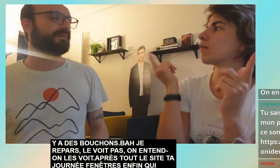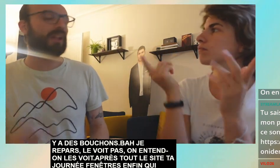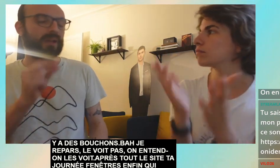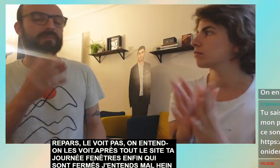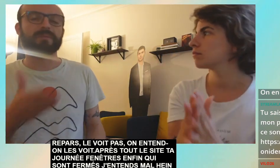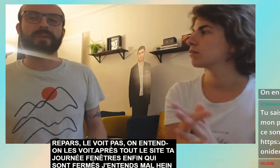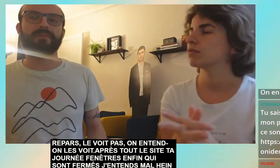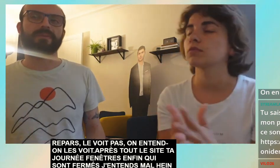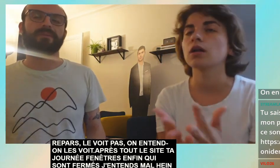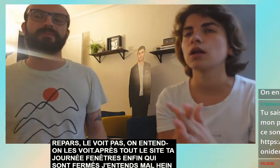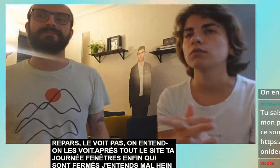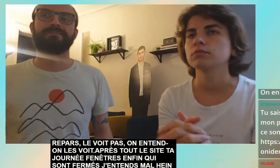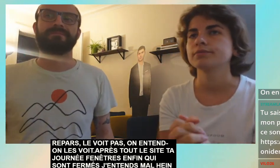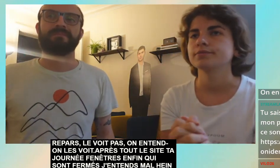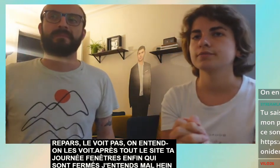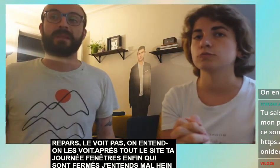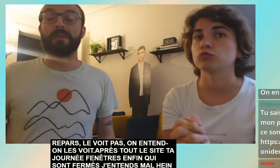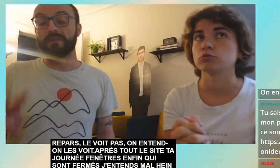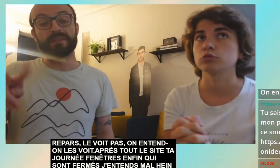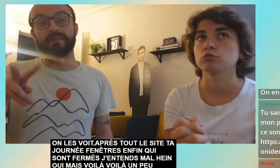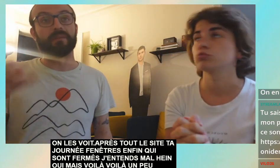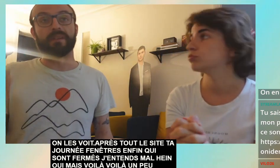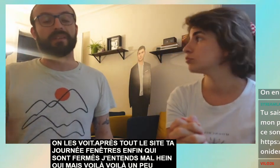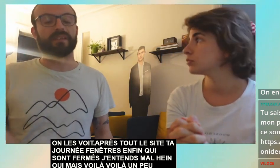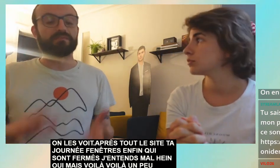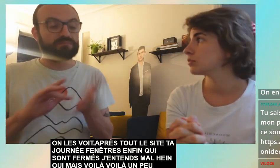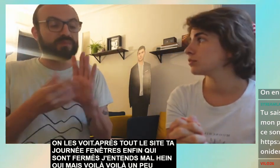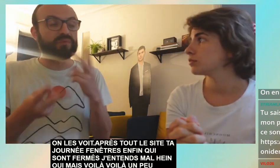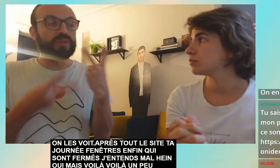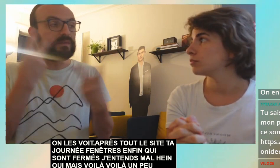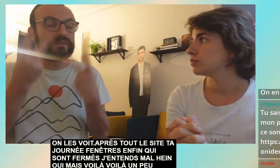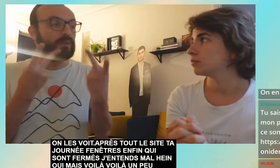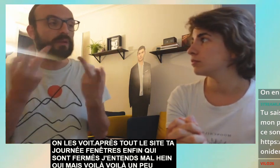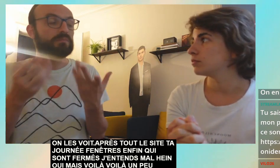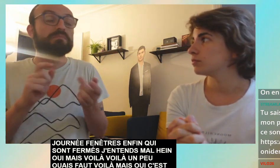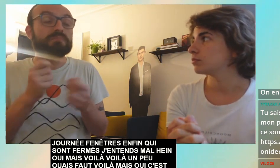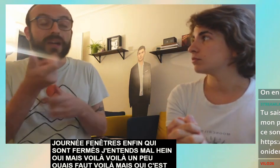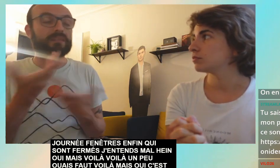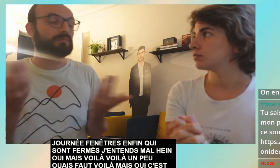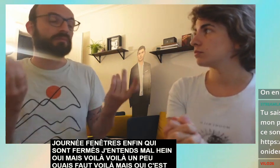Voilà, un peu, ouais, faut. Voilà. Mais oui, c'est vrai, voilà, c'est ça. Tout est visuel presque, donc.